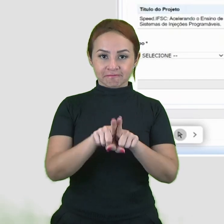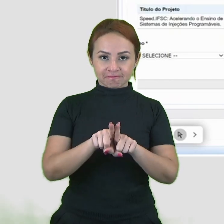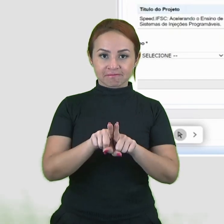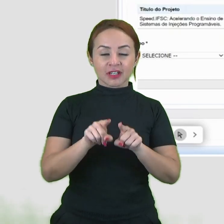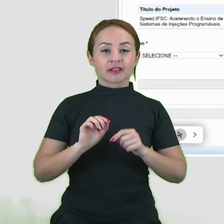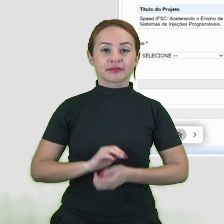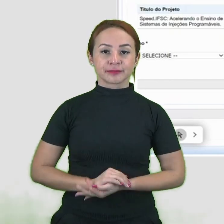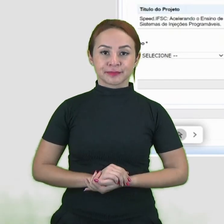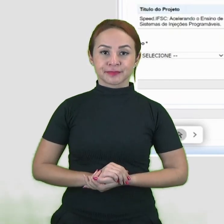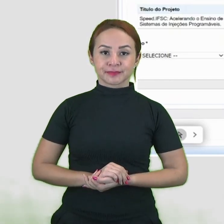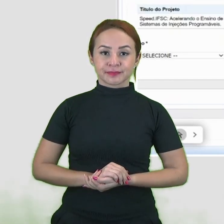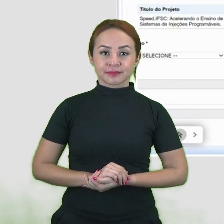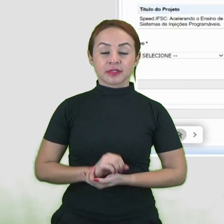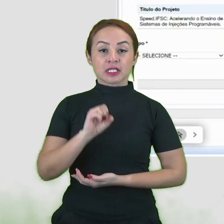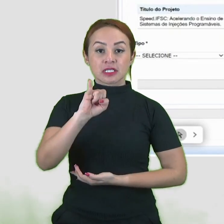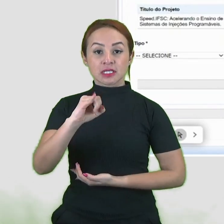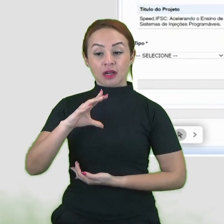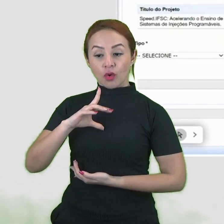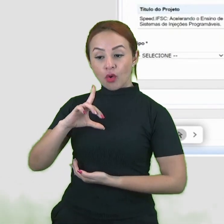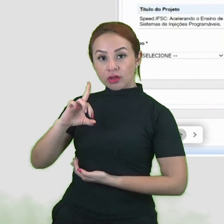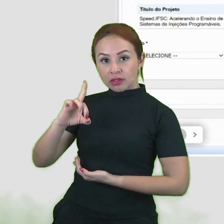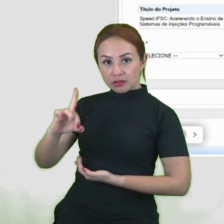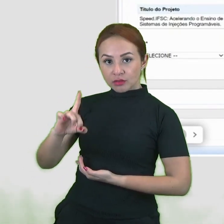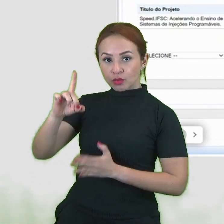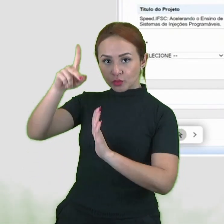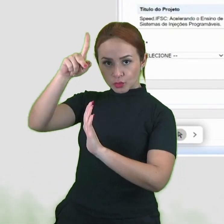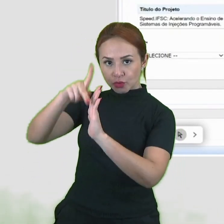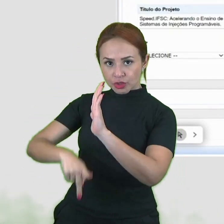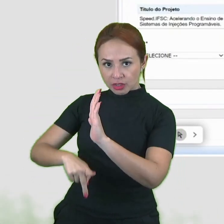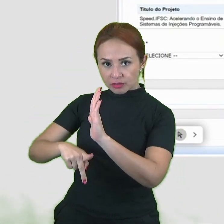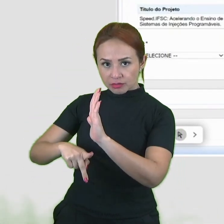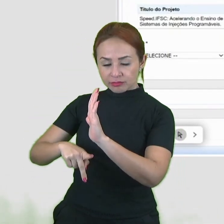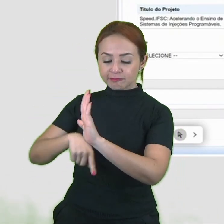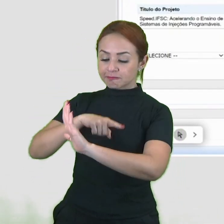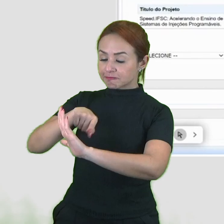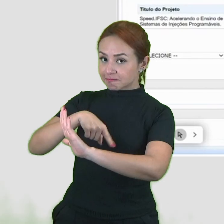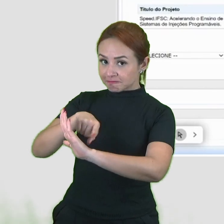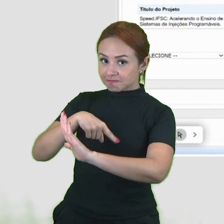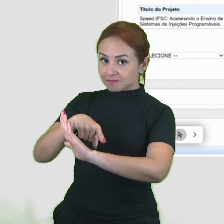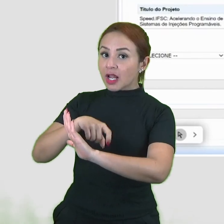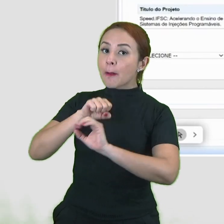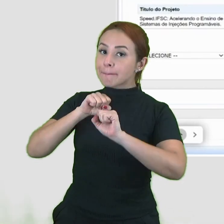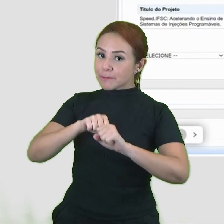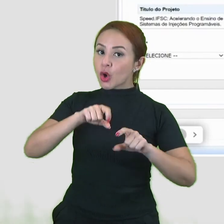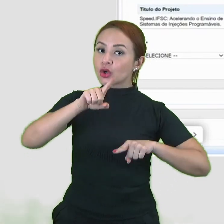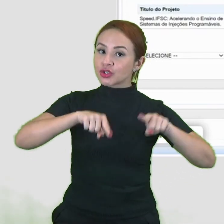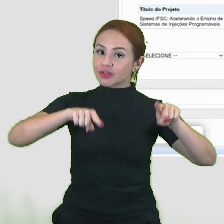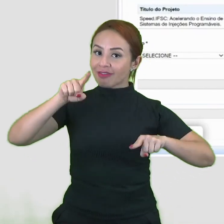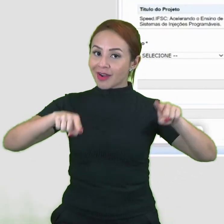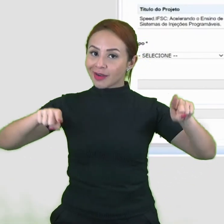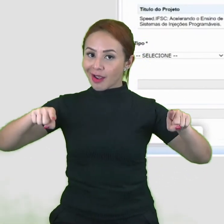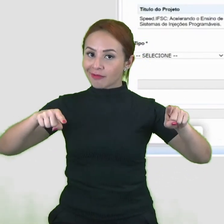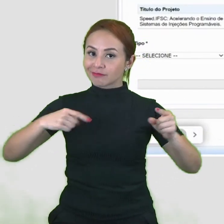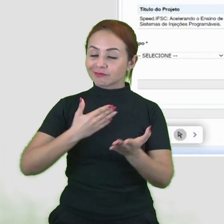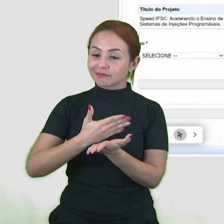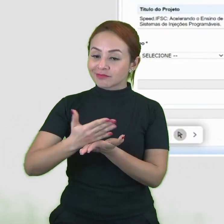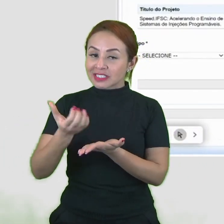coordenação de projetos, a carga horária ela pode variar de 6 a 12 horas,